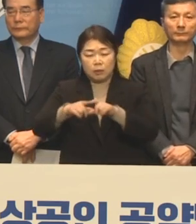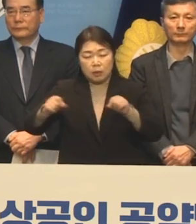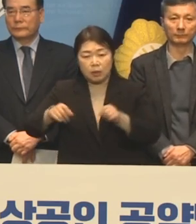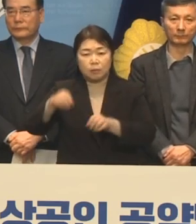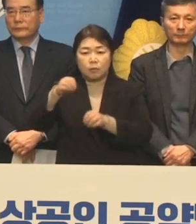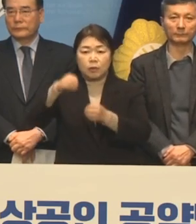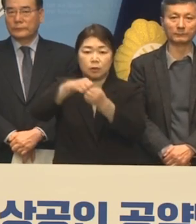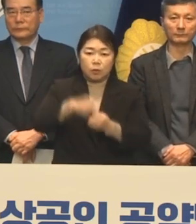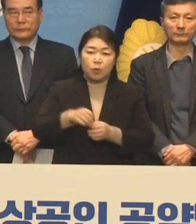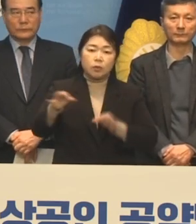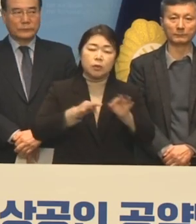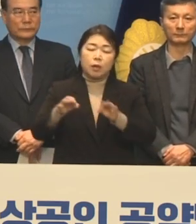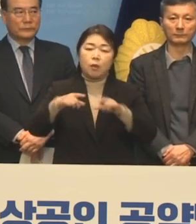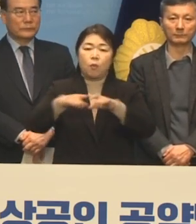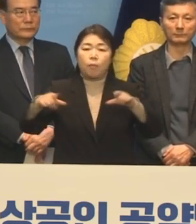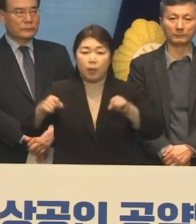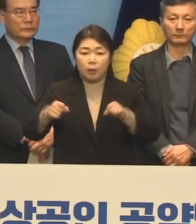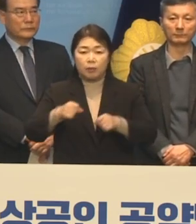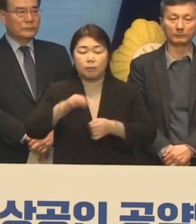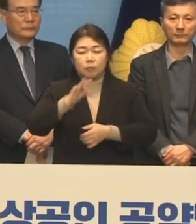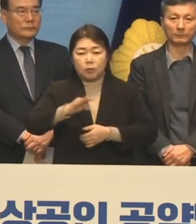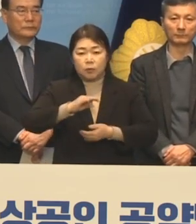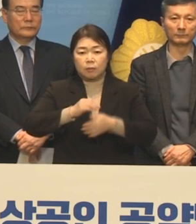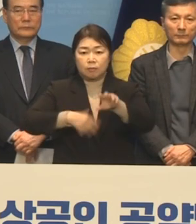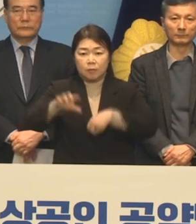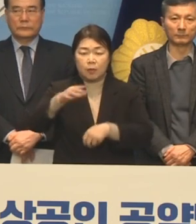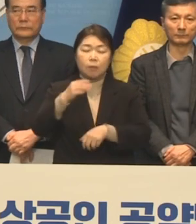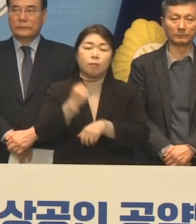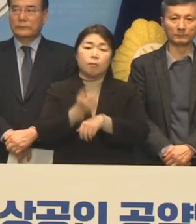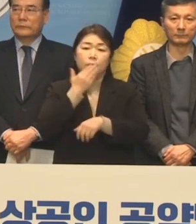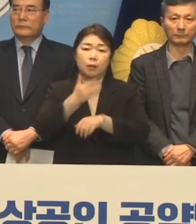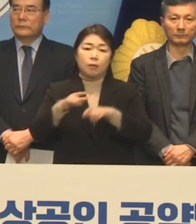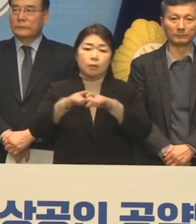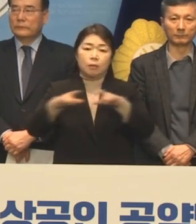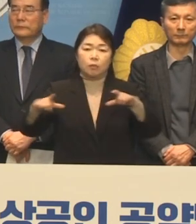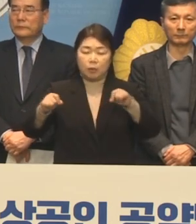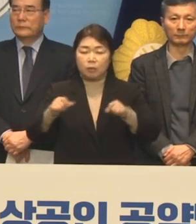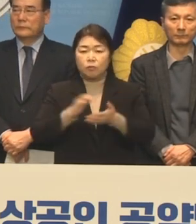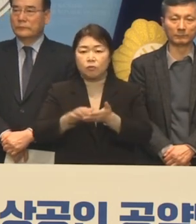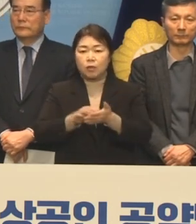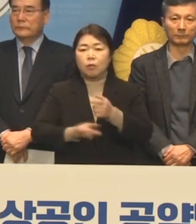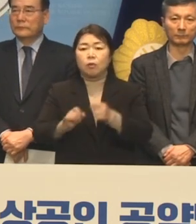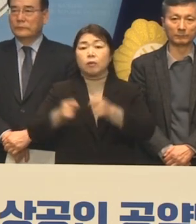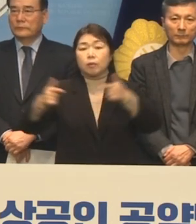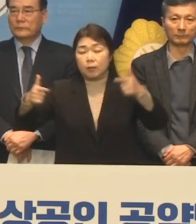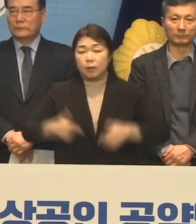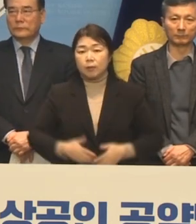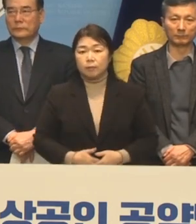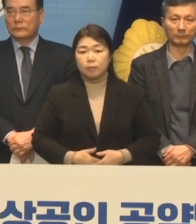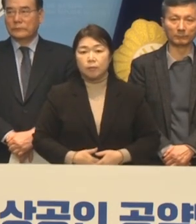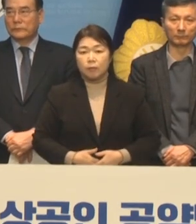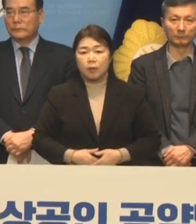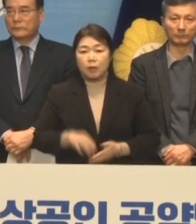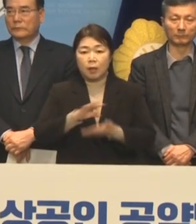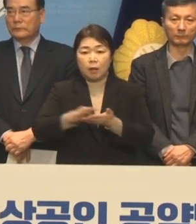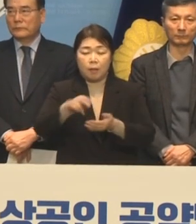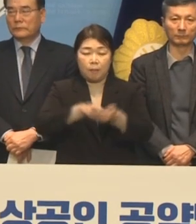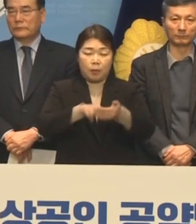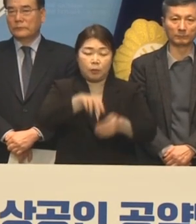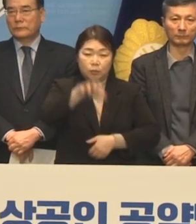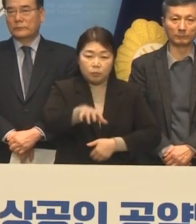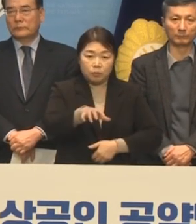골목상권을 살리겠습니다. 지역화폐의 국비 지원을 상시화하고 온누리 상품권의 사용처를 합리적으로